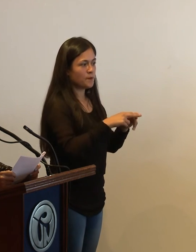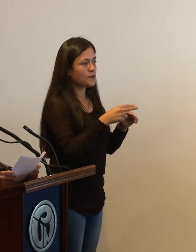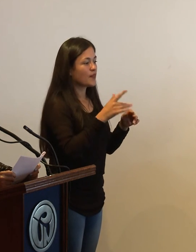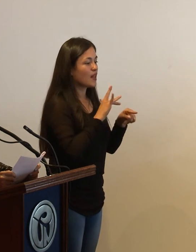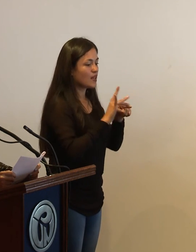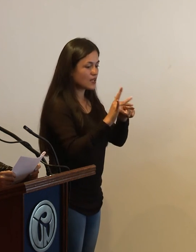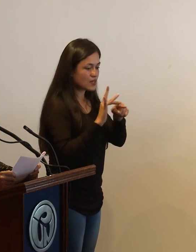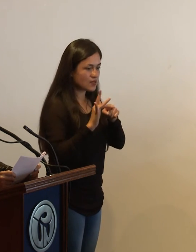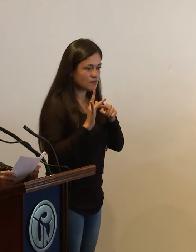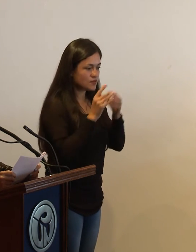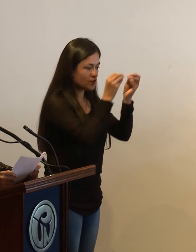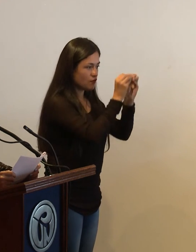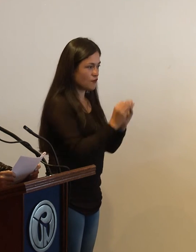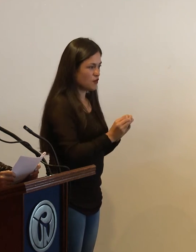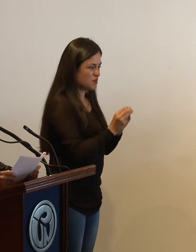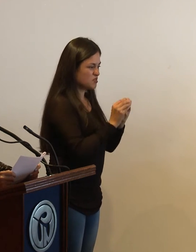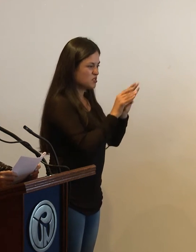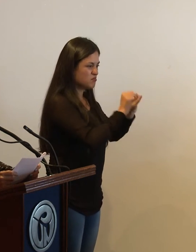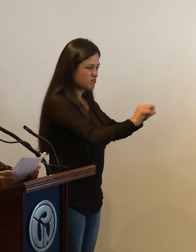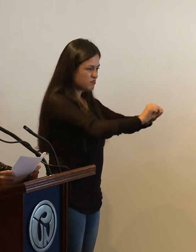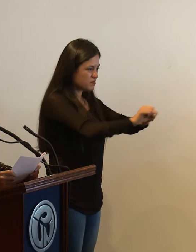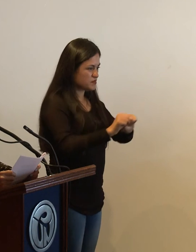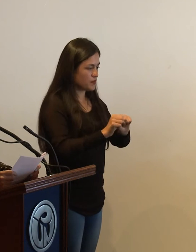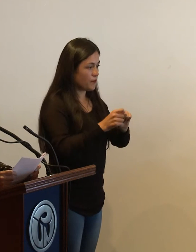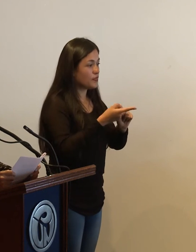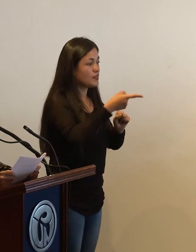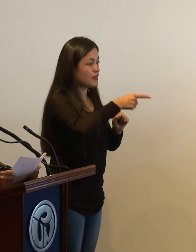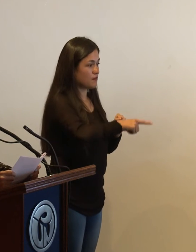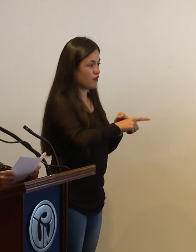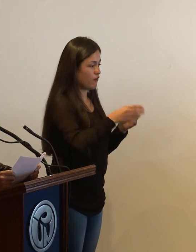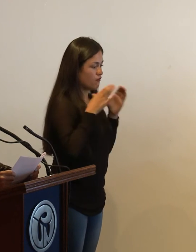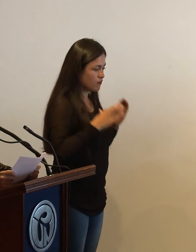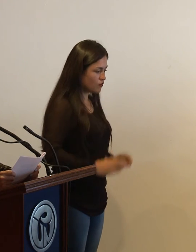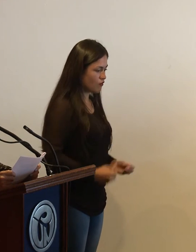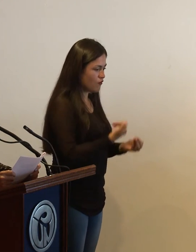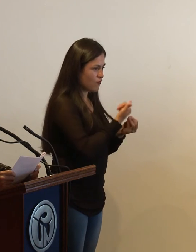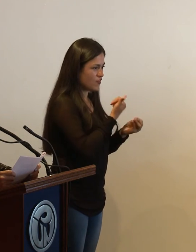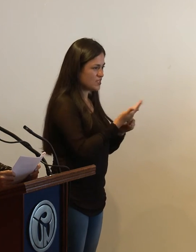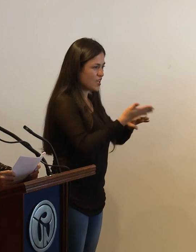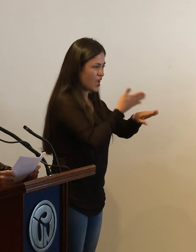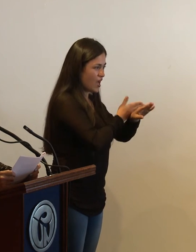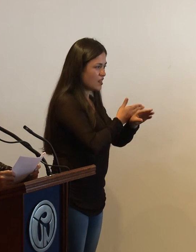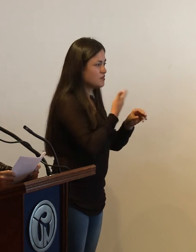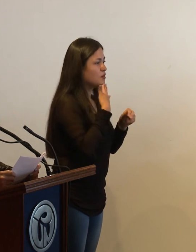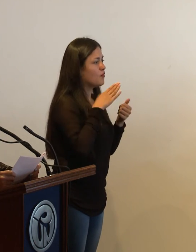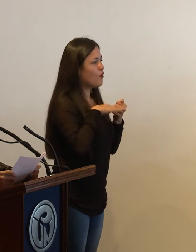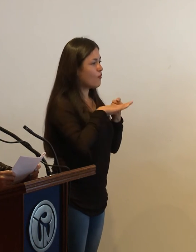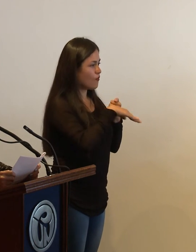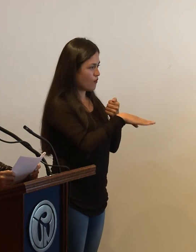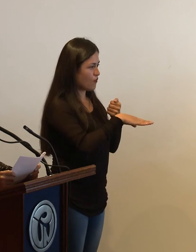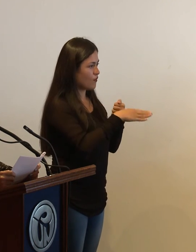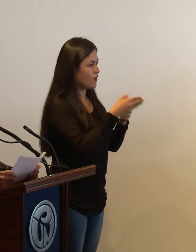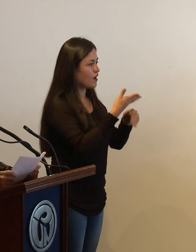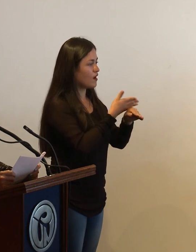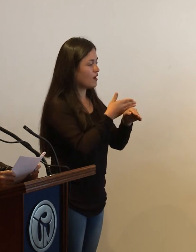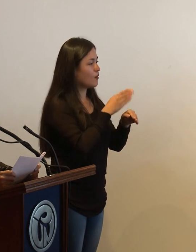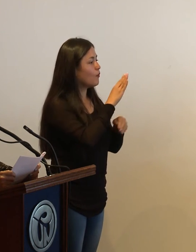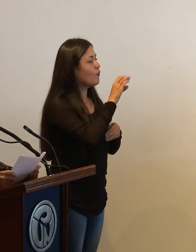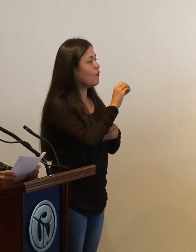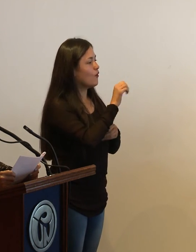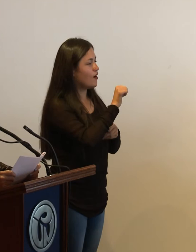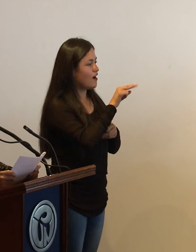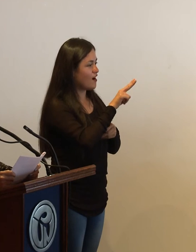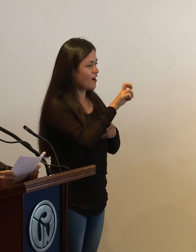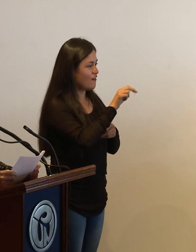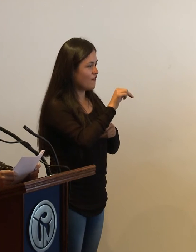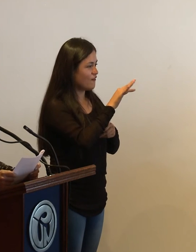las múltiples formas de aniquilamiento. No solo las físicas, nos recuerda Boaventura, como las más visibles,